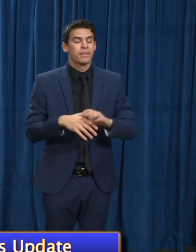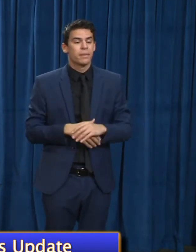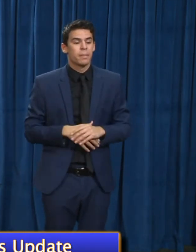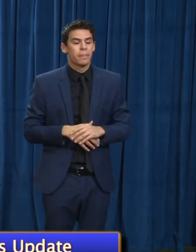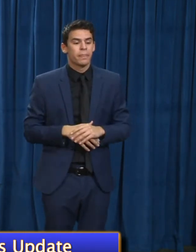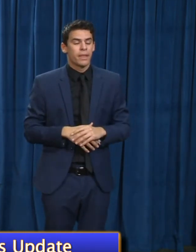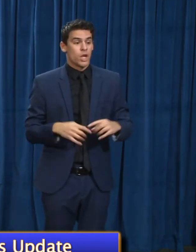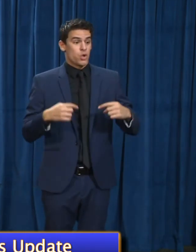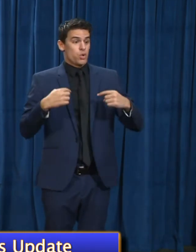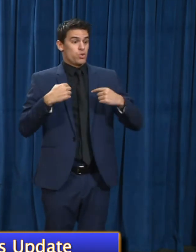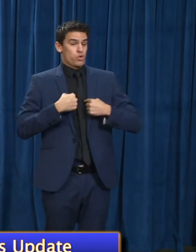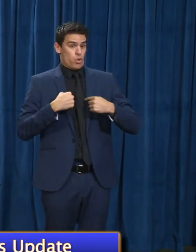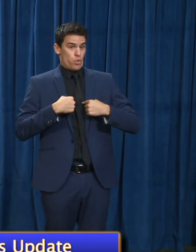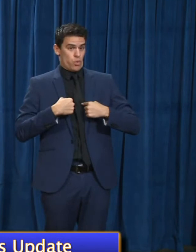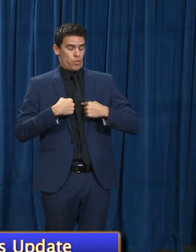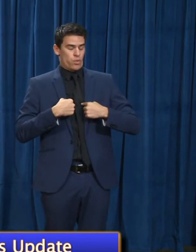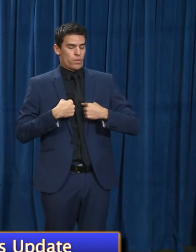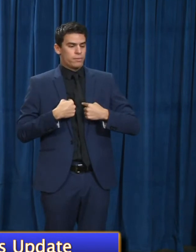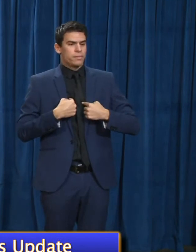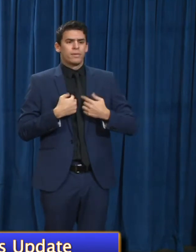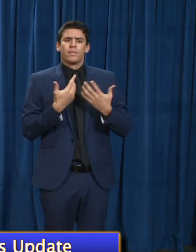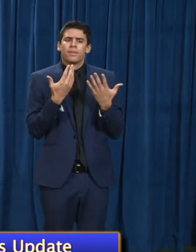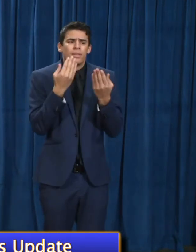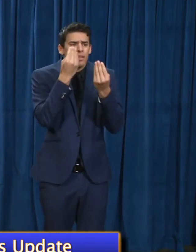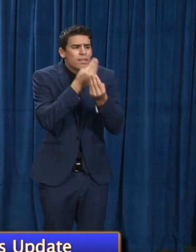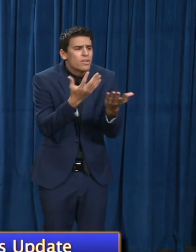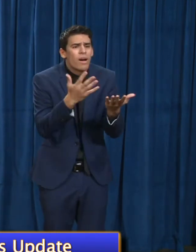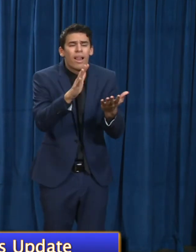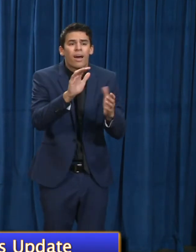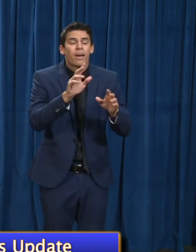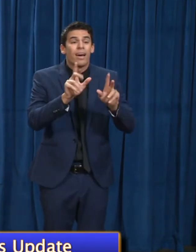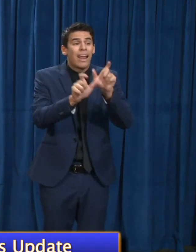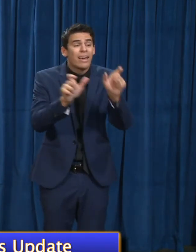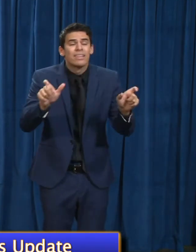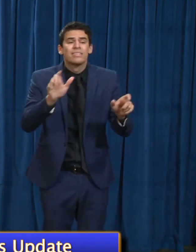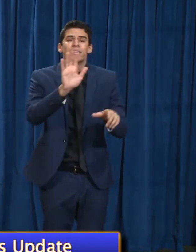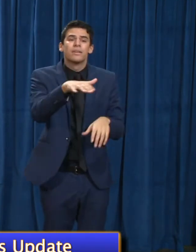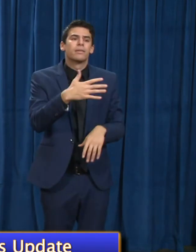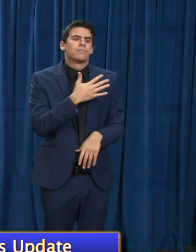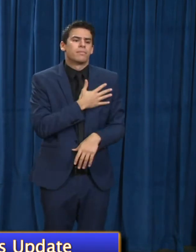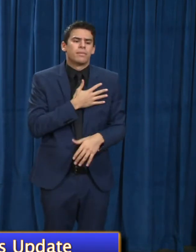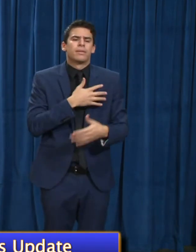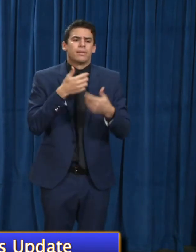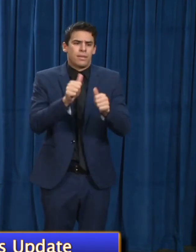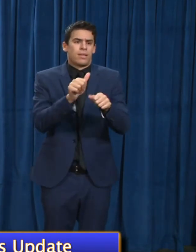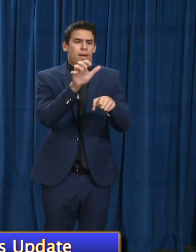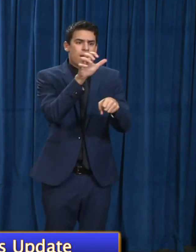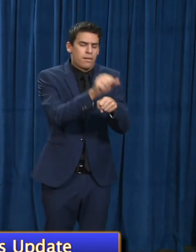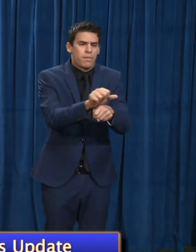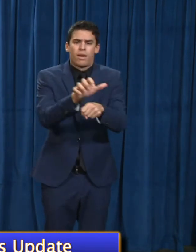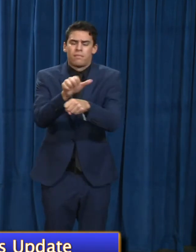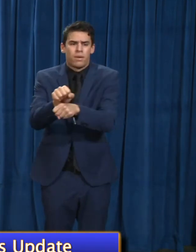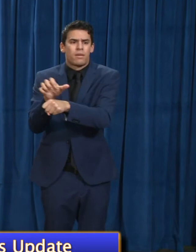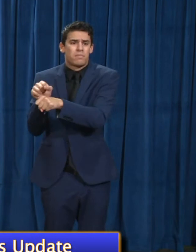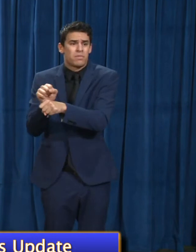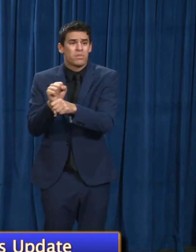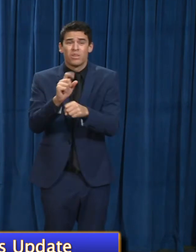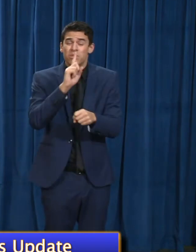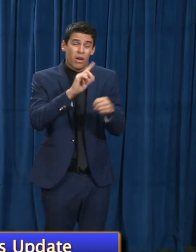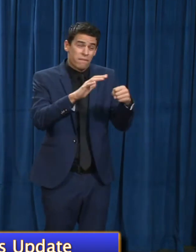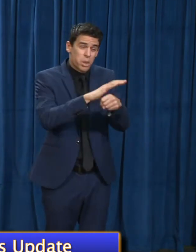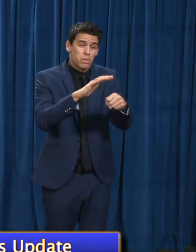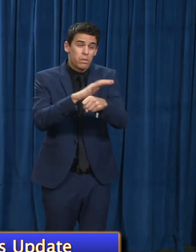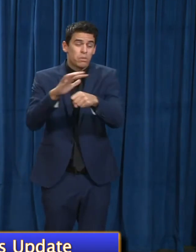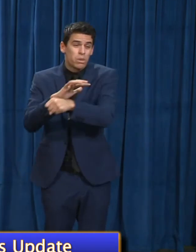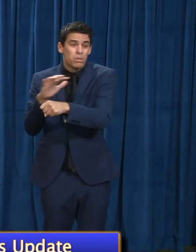Yo le pido a la gente que traten de sacar cita para los lugares que dan cita para hacerse las pruebas. Todos los lugares están llenos.